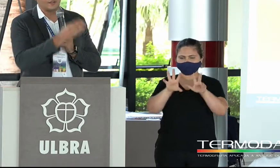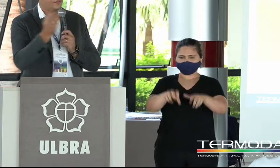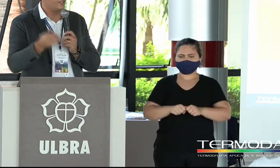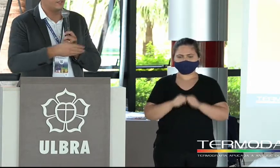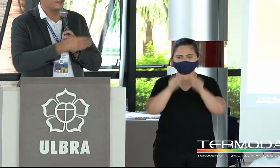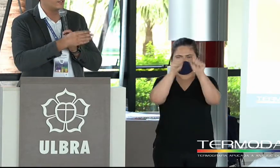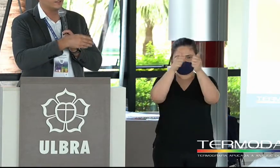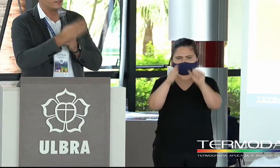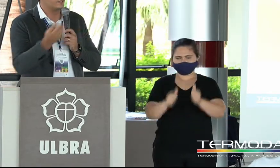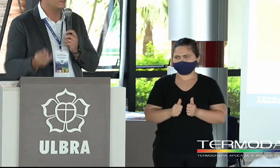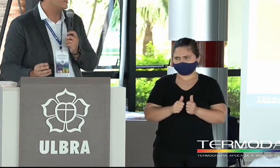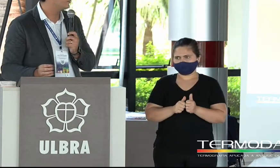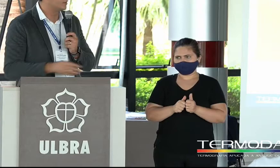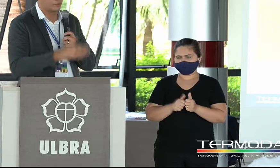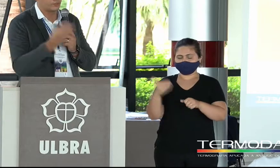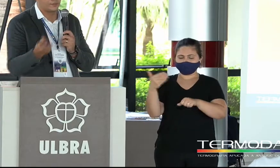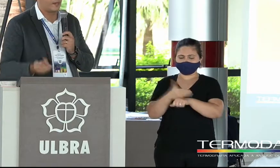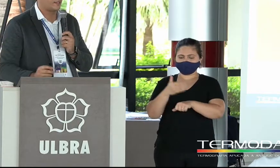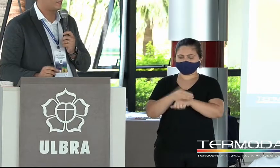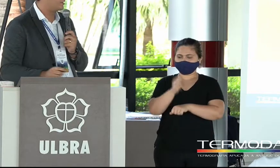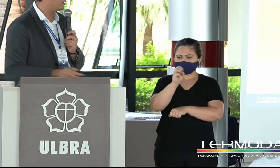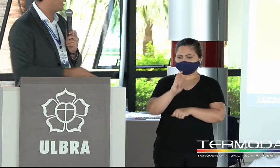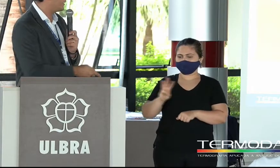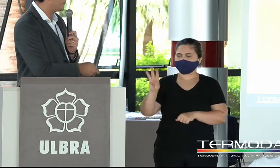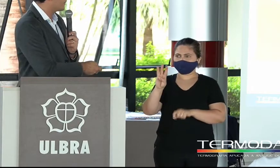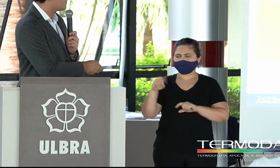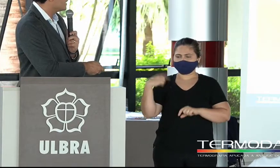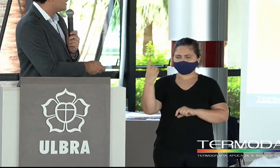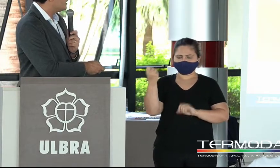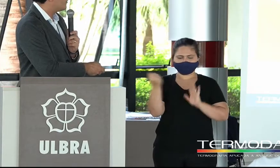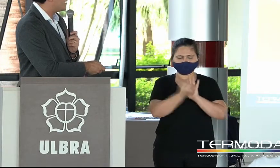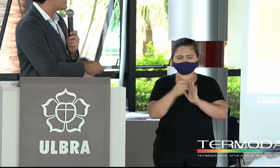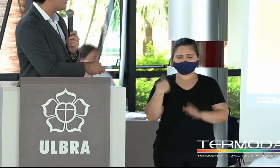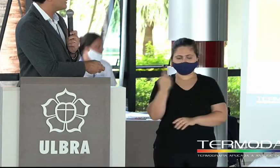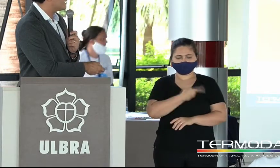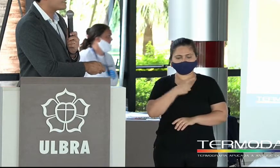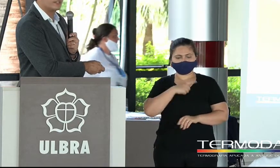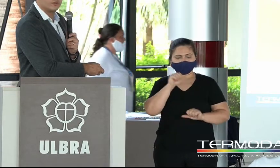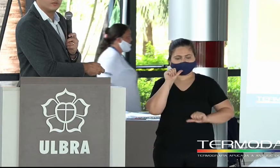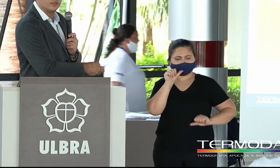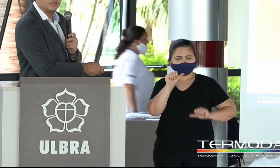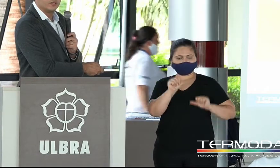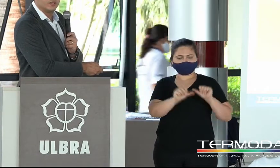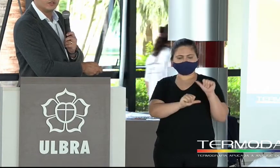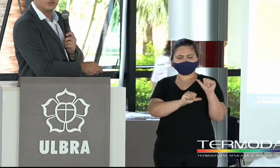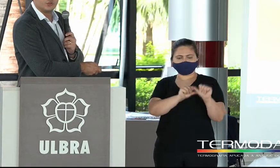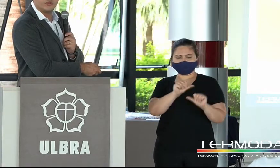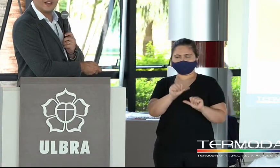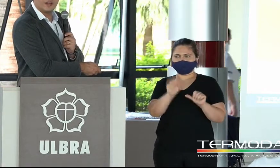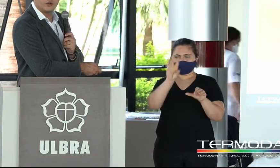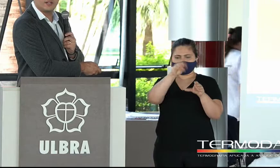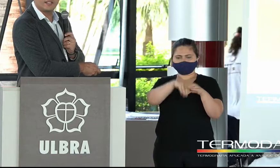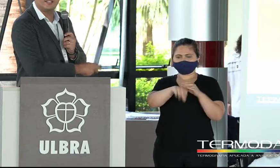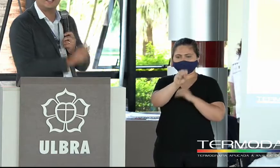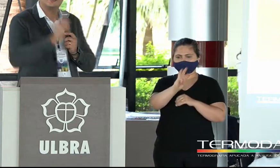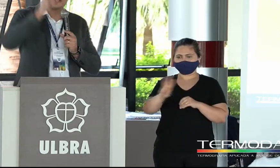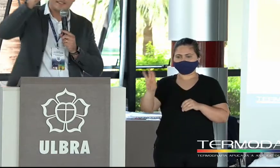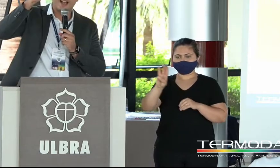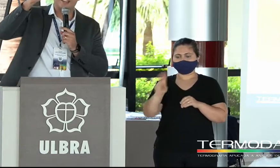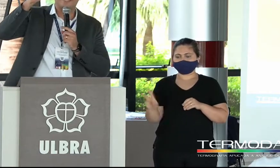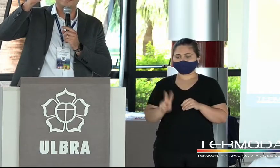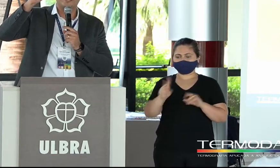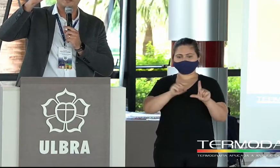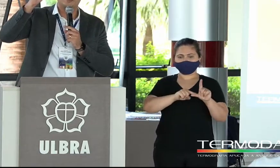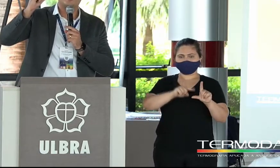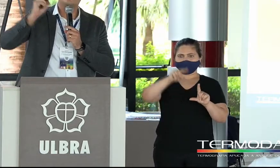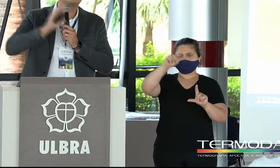enfim, da FLIR, né, das outras marcas que a gente tem, e faz a alteração do valor aqui da